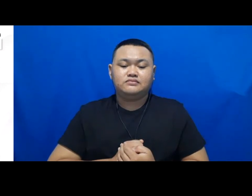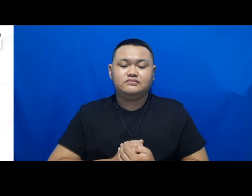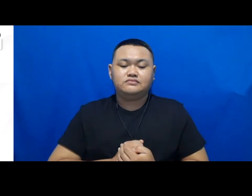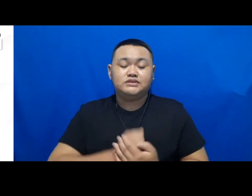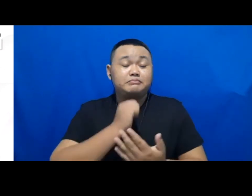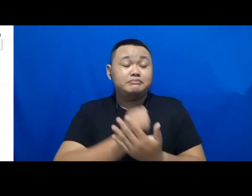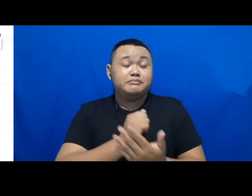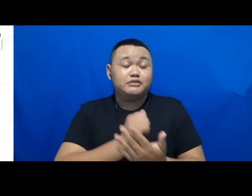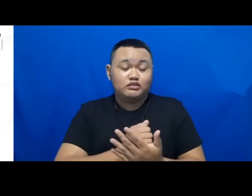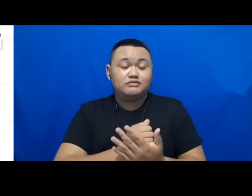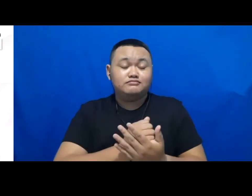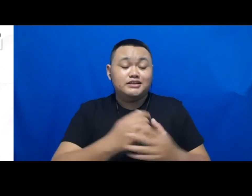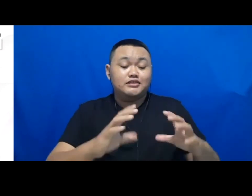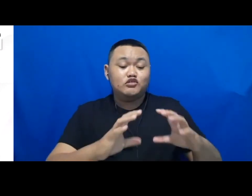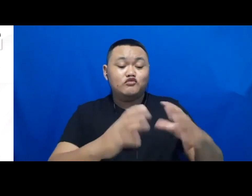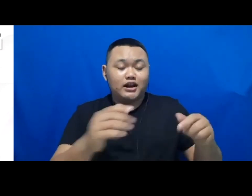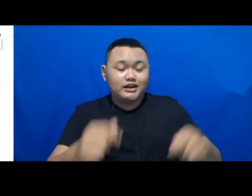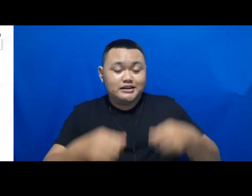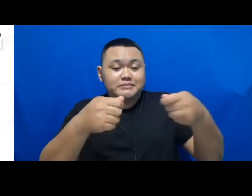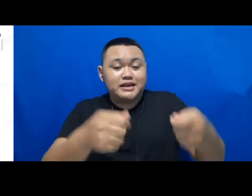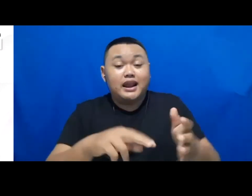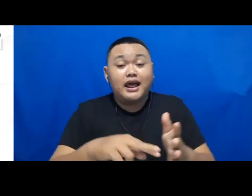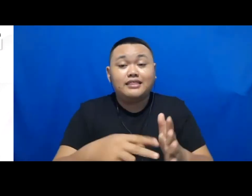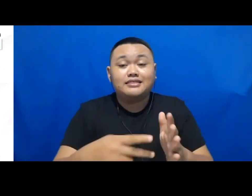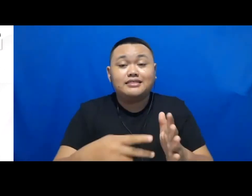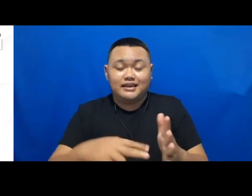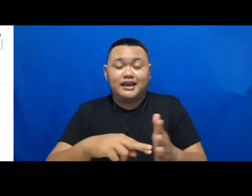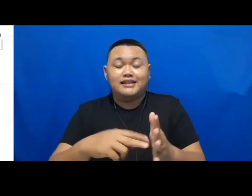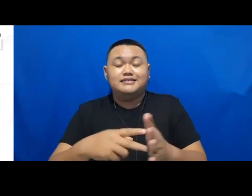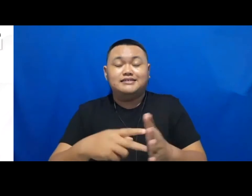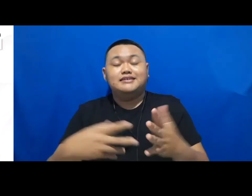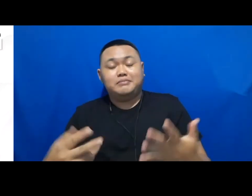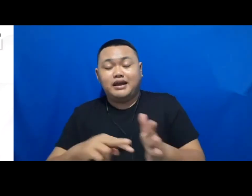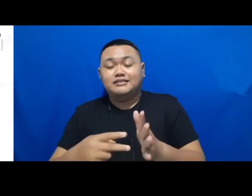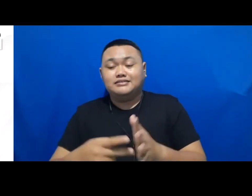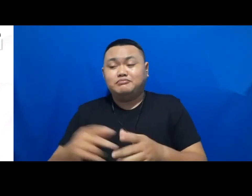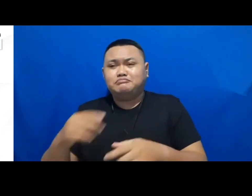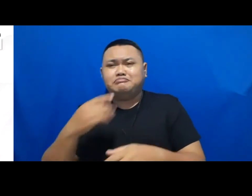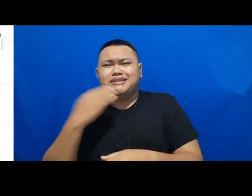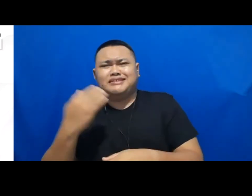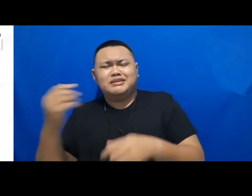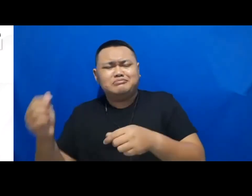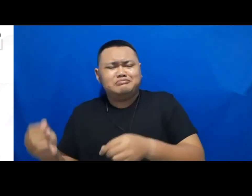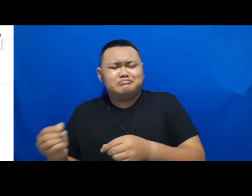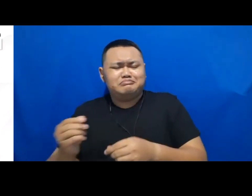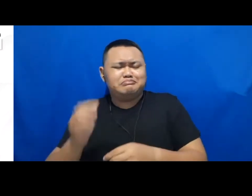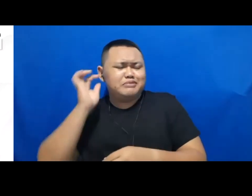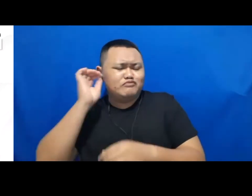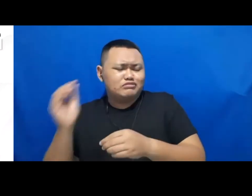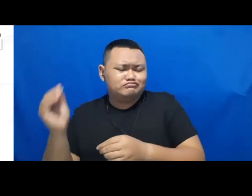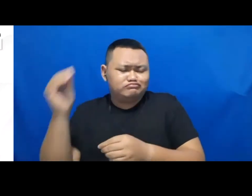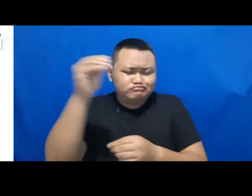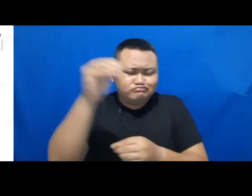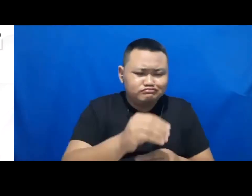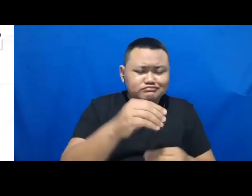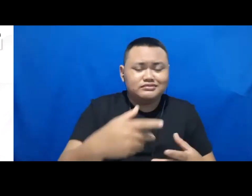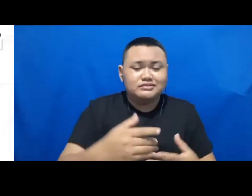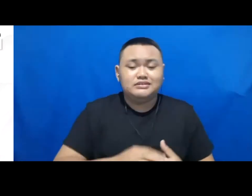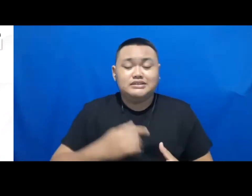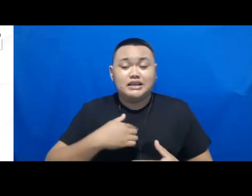itu Save the Children membuat link khusus online yang bisa interaktif antara anak-anak